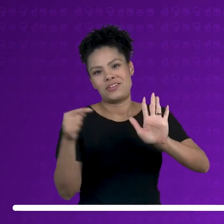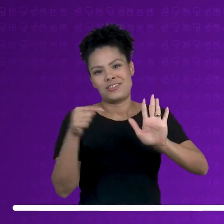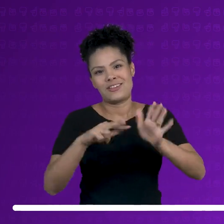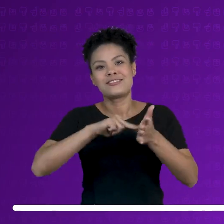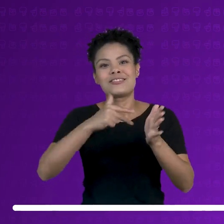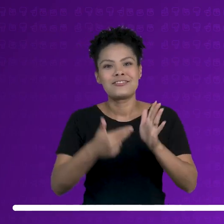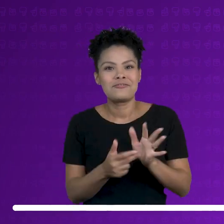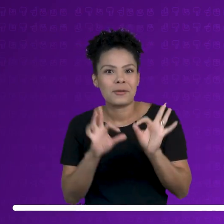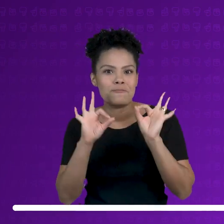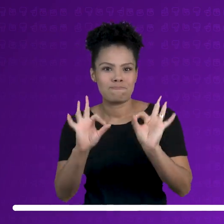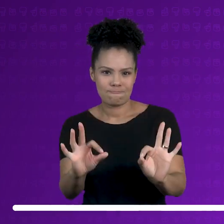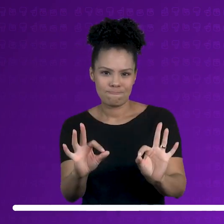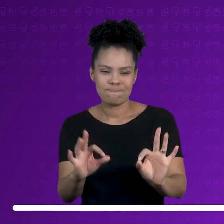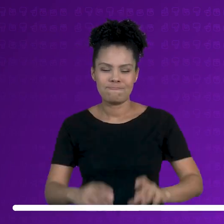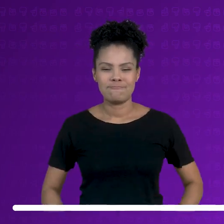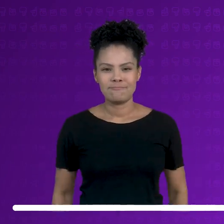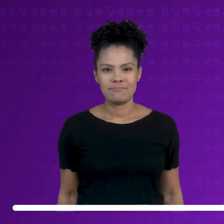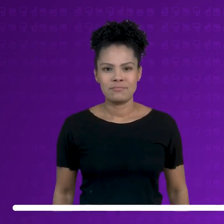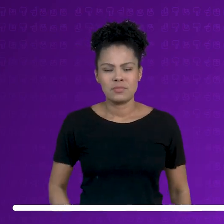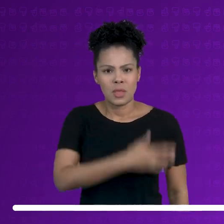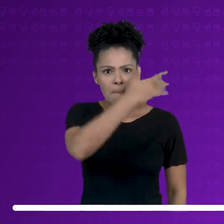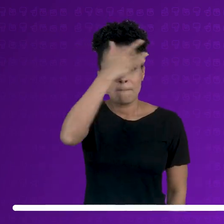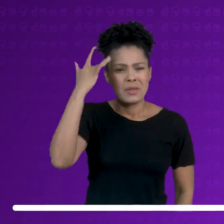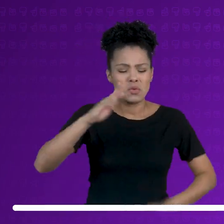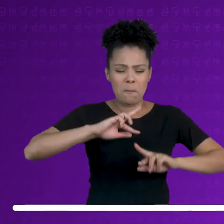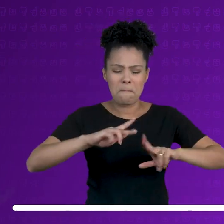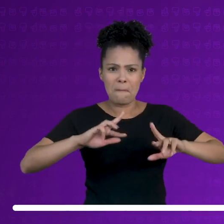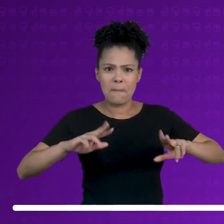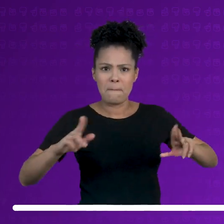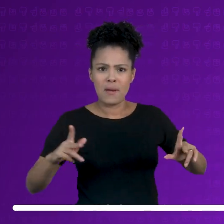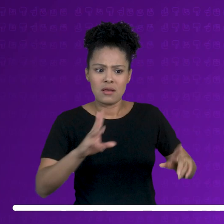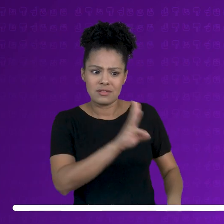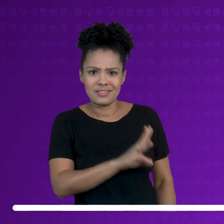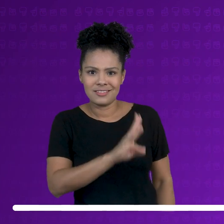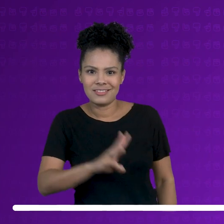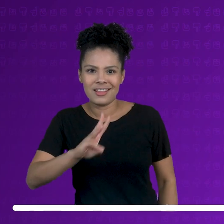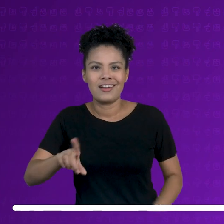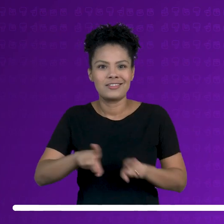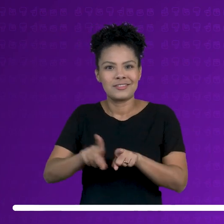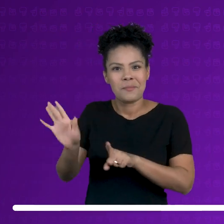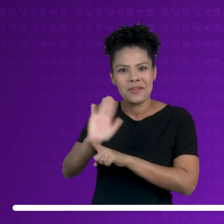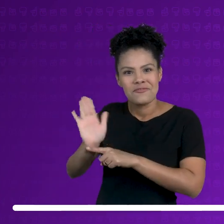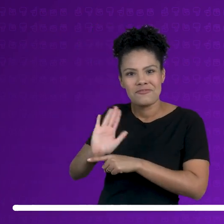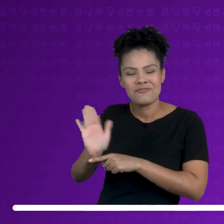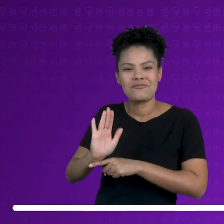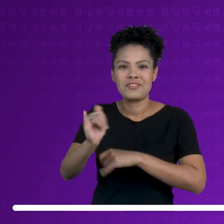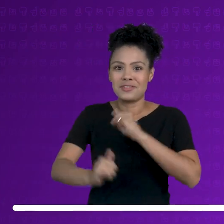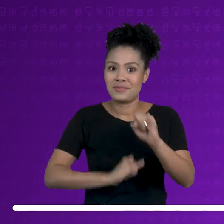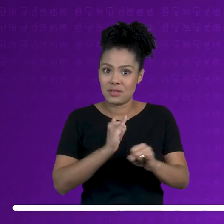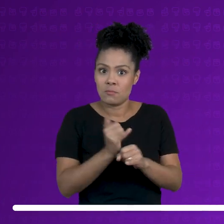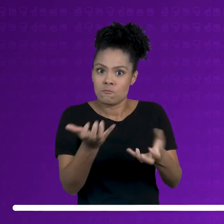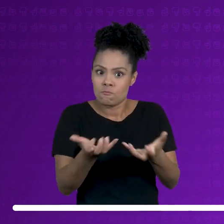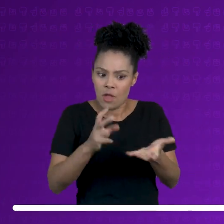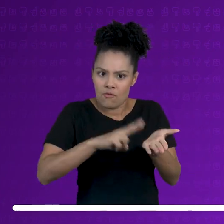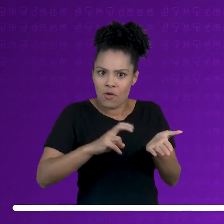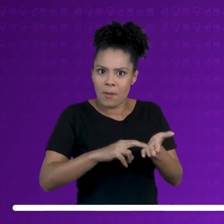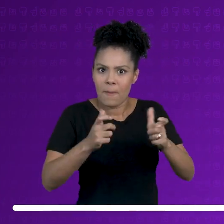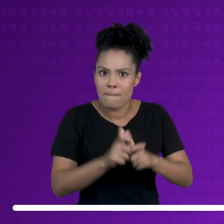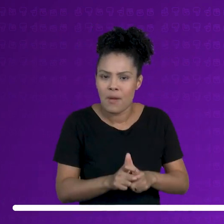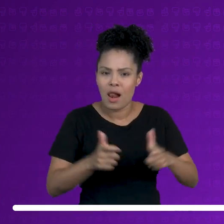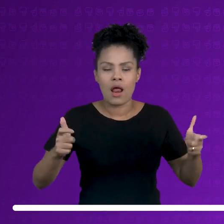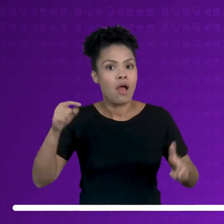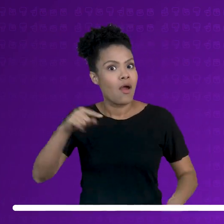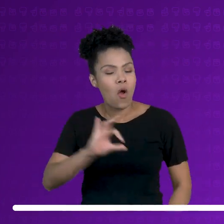exatamente o que essa palavra quer dizer. Muita gente recorre a sites e vídeos na internet para aumentar o vocabulário em Libras. Isso é